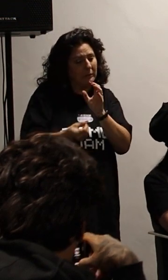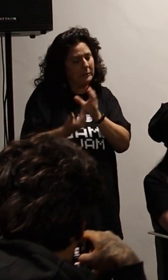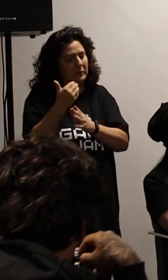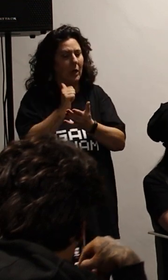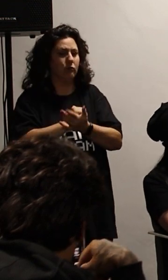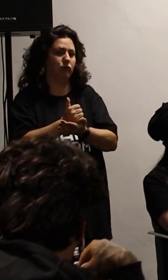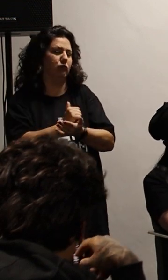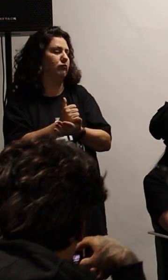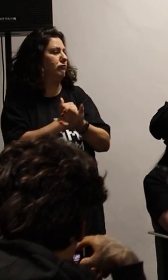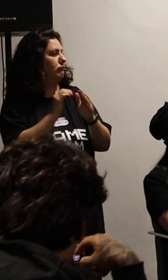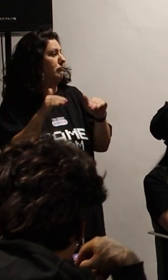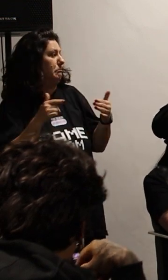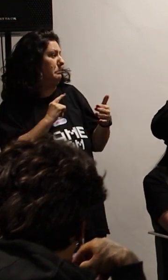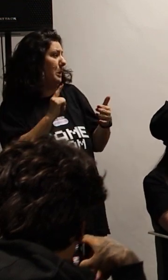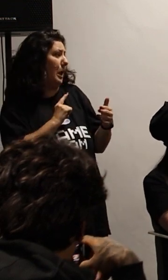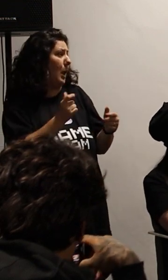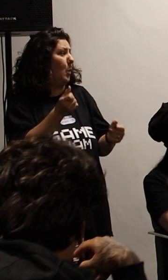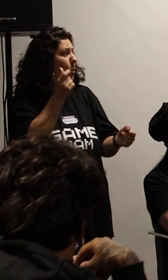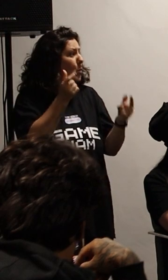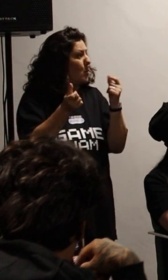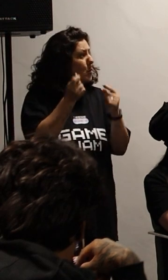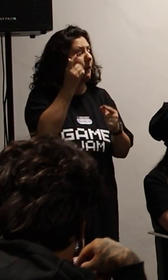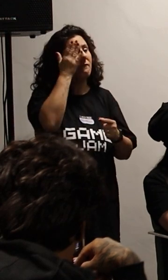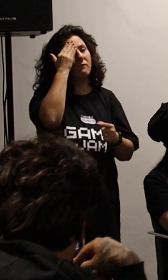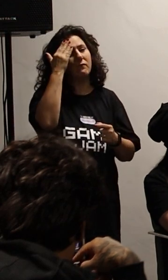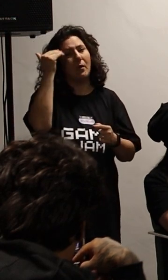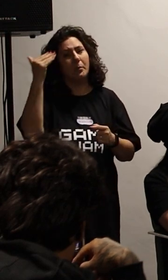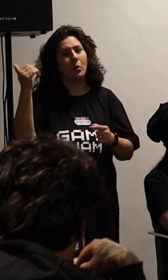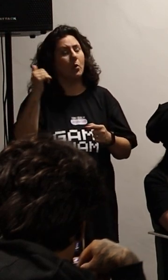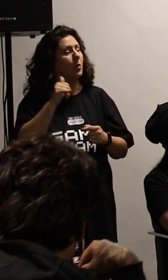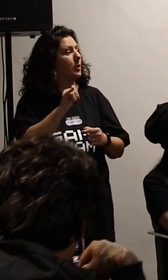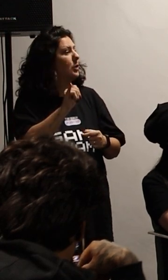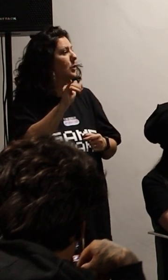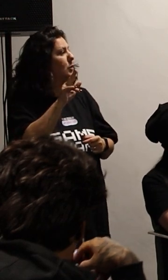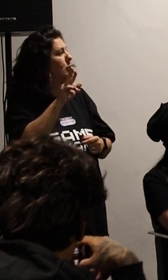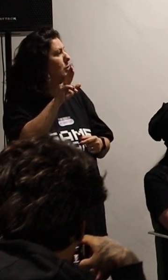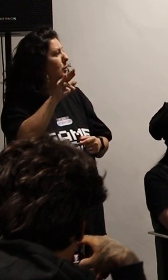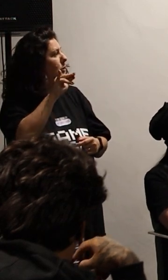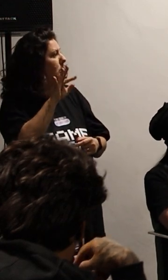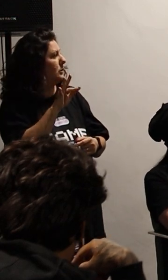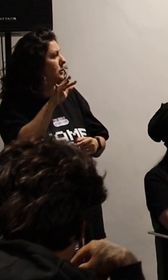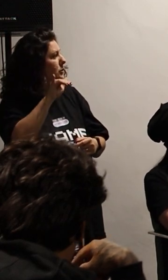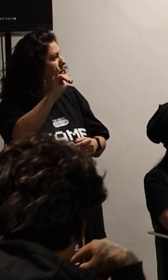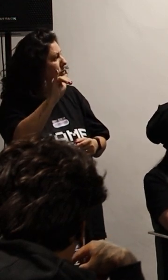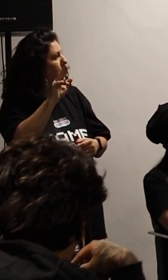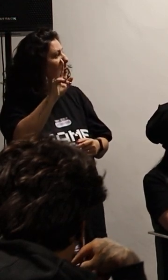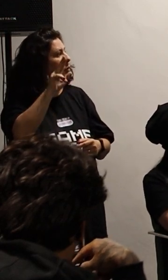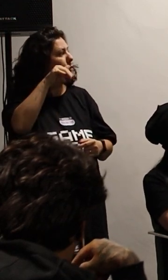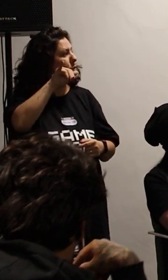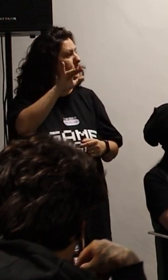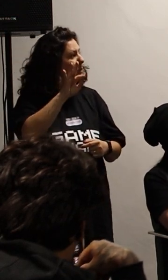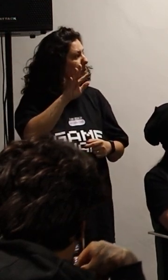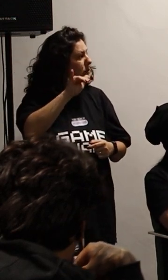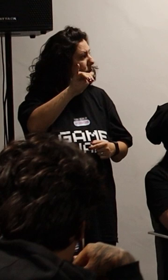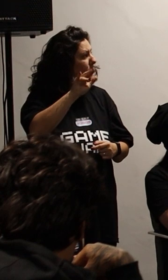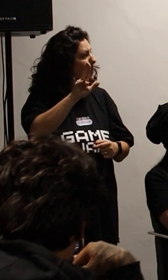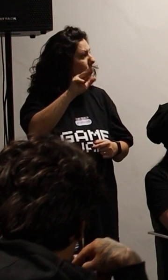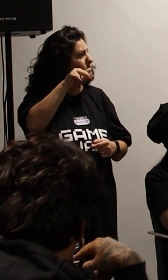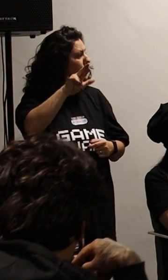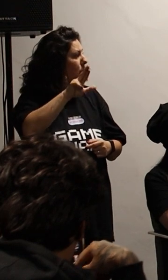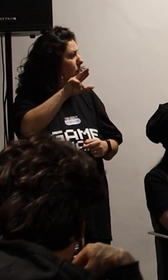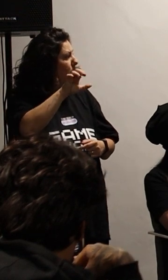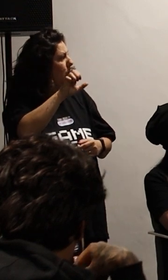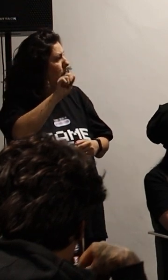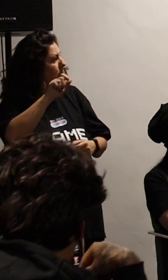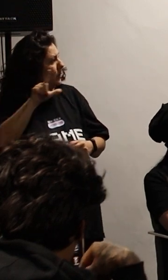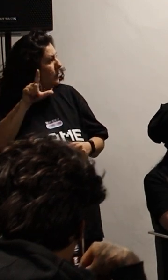né? Então, a gente tem alguns bastante famosos, é o Unity. O Unity ele utiliza C#, o Unreal ele utiliza